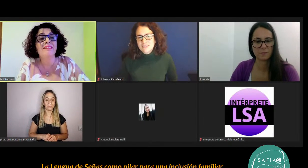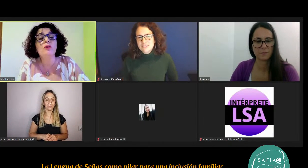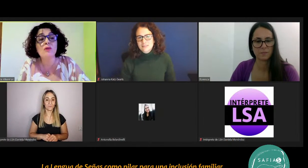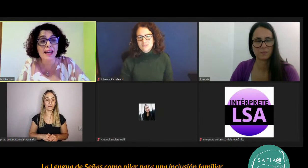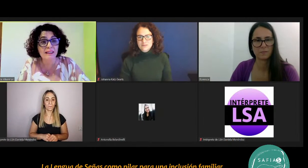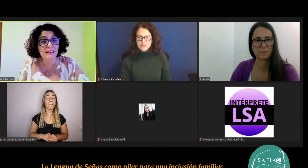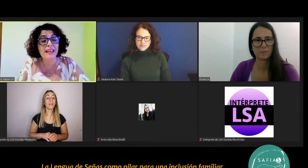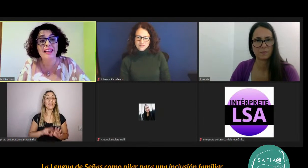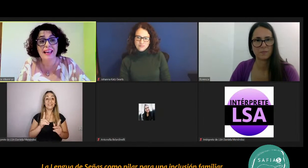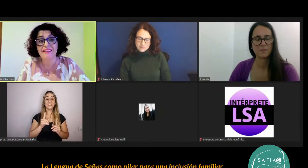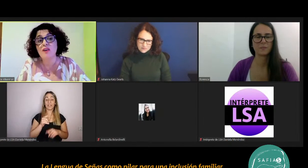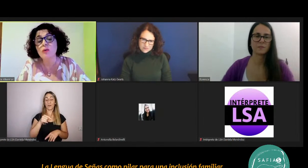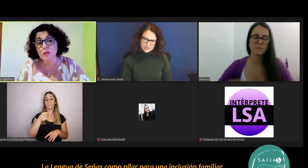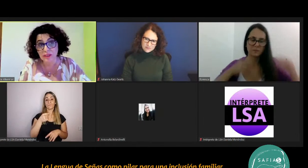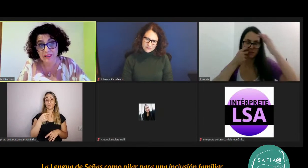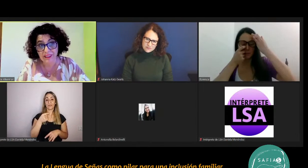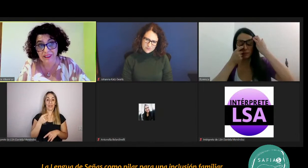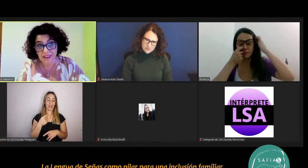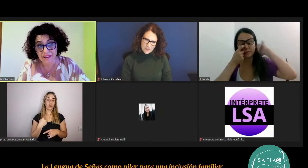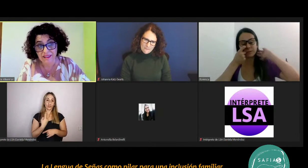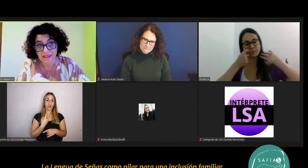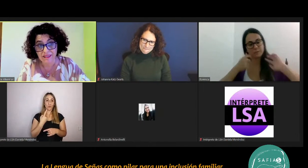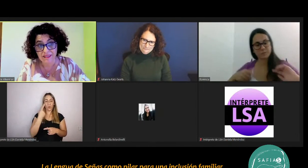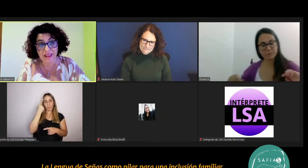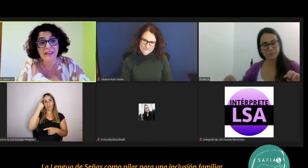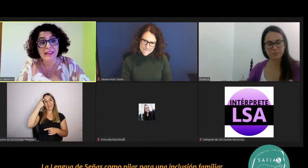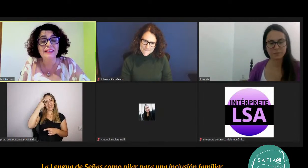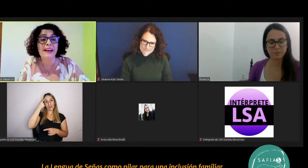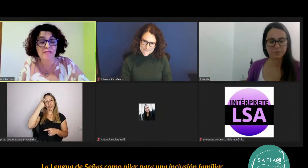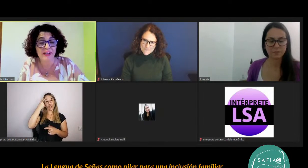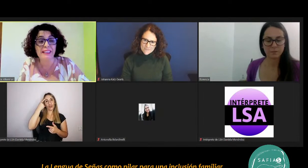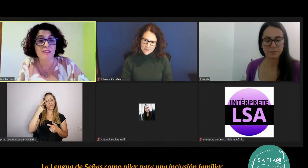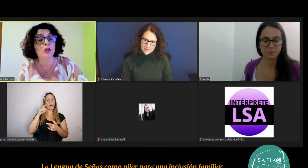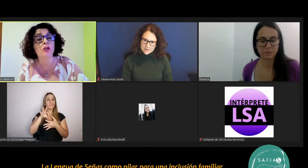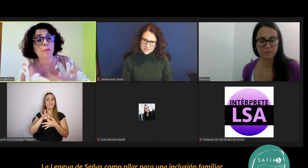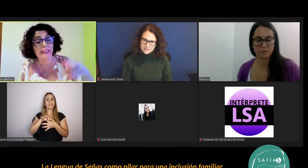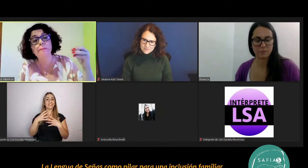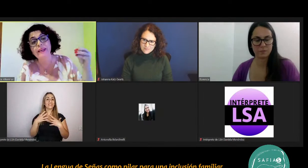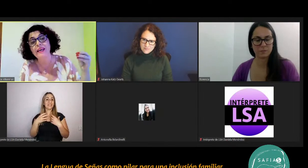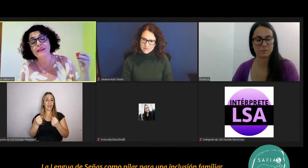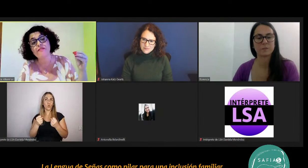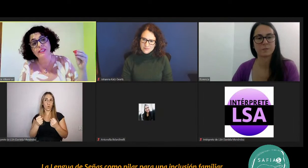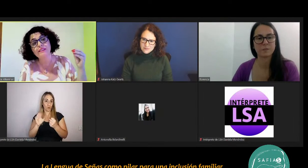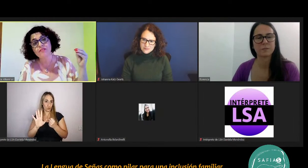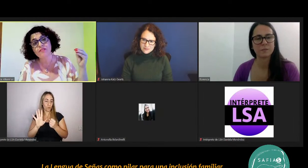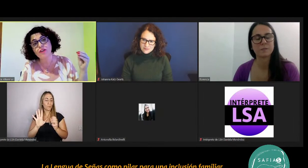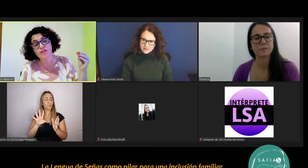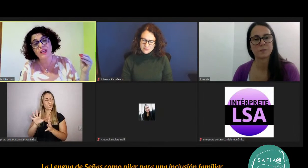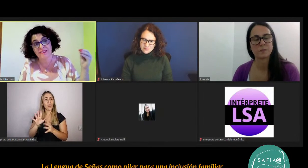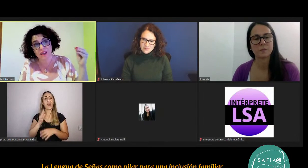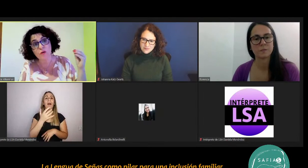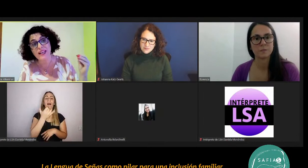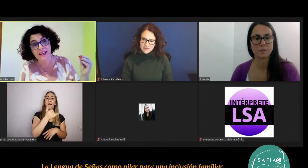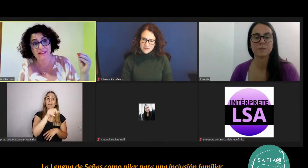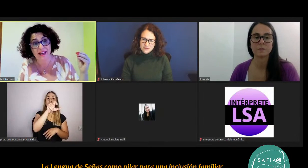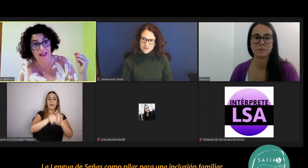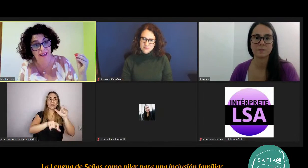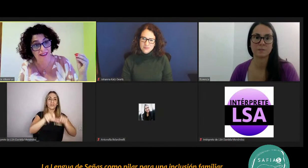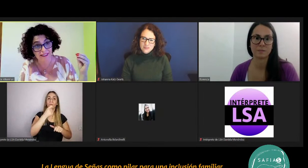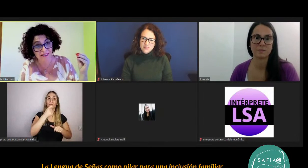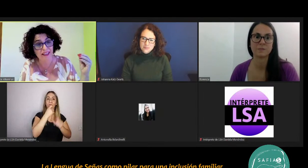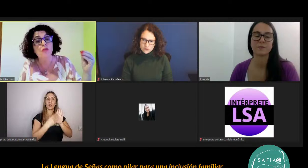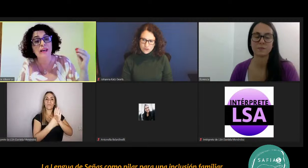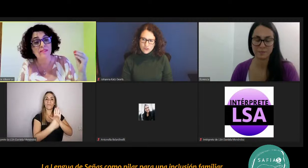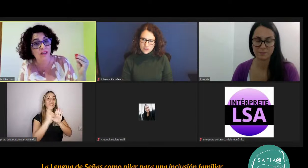En este lugar, desde la salud, ¿sí?, del referente sordo, porque también hay referentes sordos en las escuelas